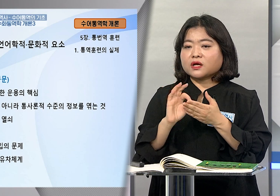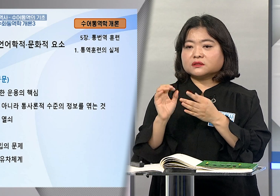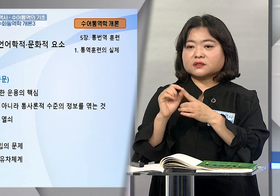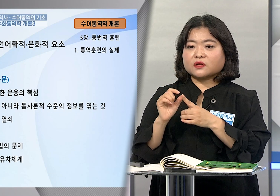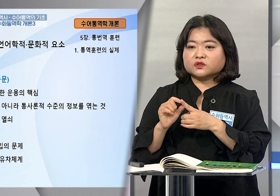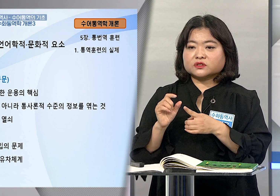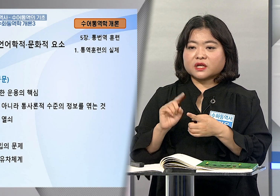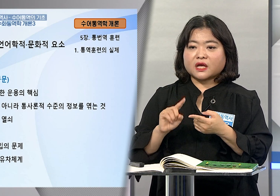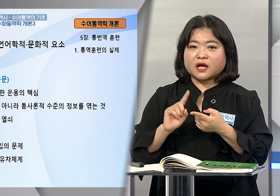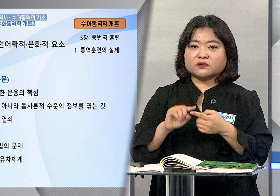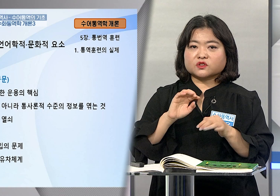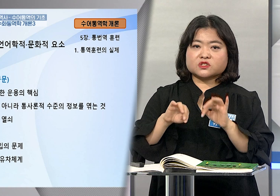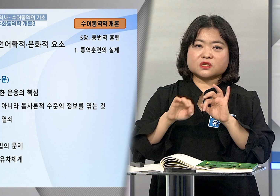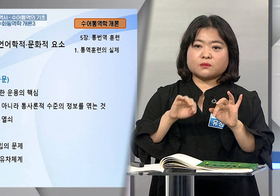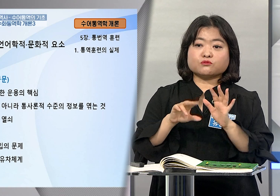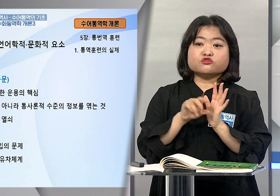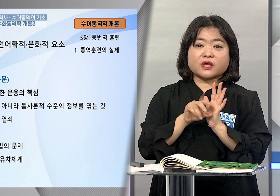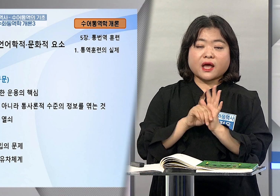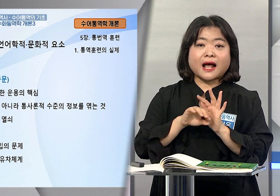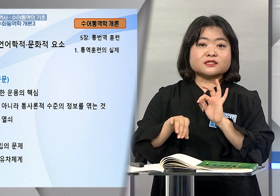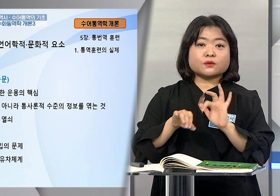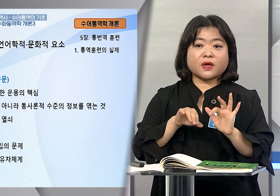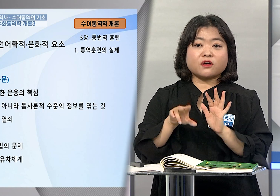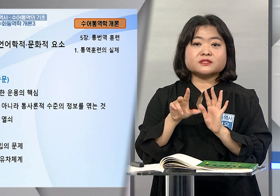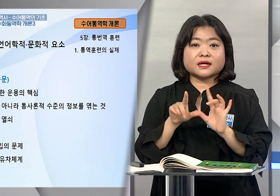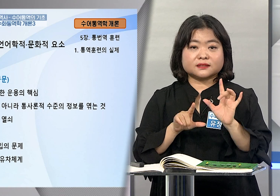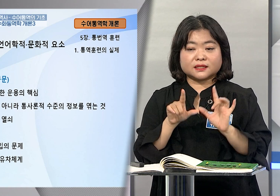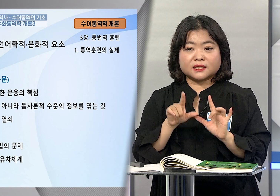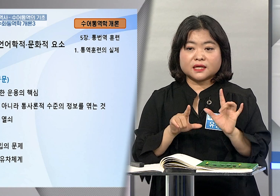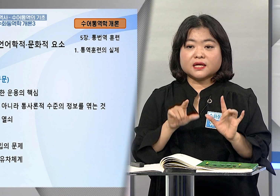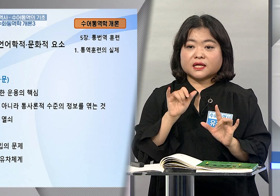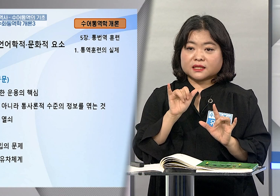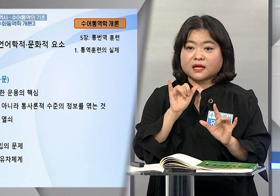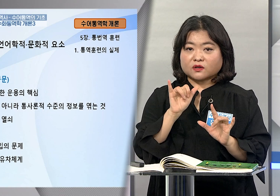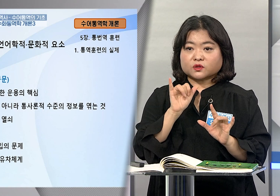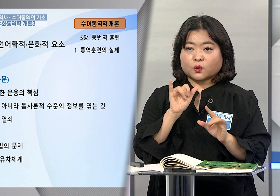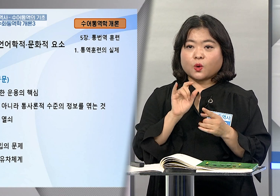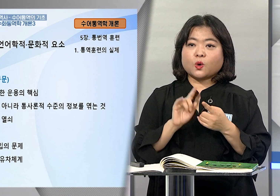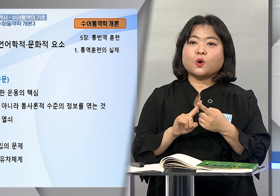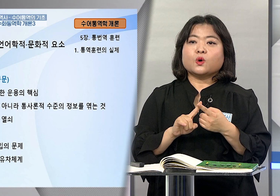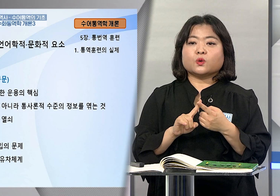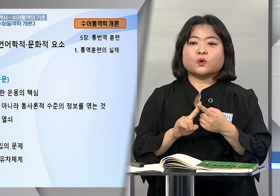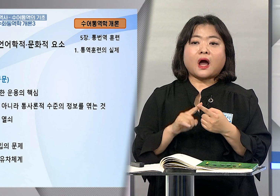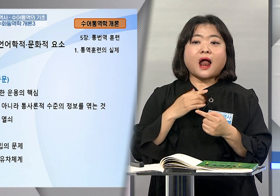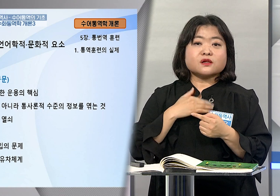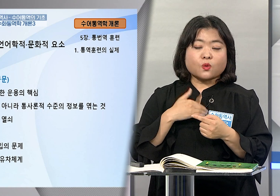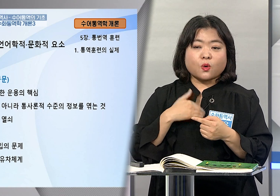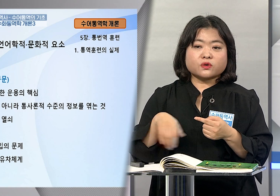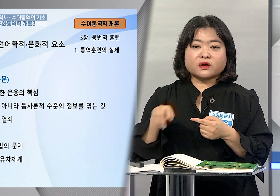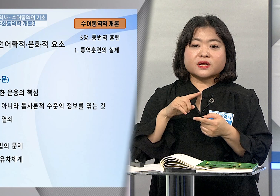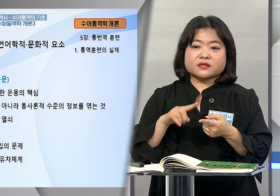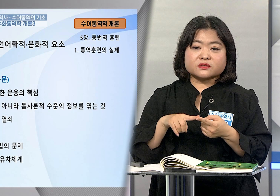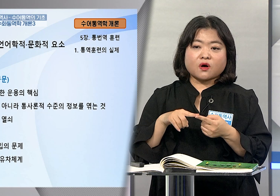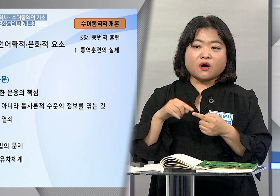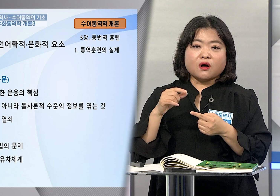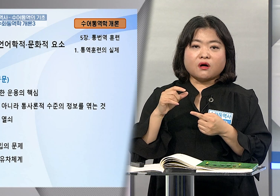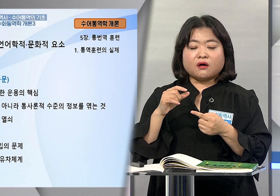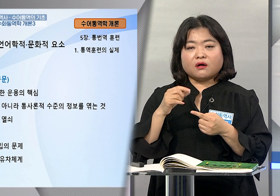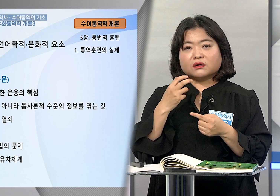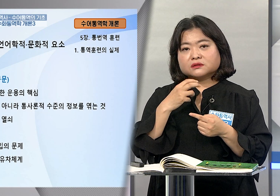사용하는 단어들에 대한 어떤 침입의 문제, 간섭의 현상들이 있다는 것도 알고 여기에 대해서